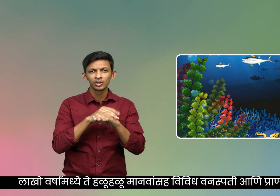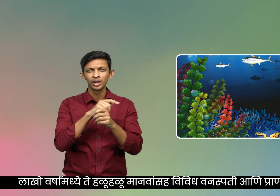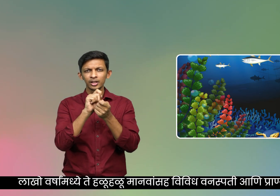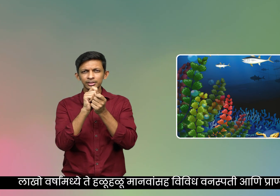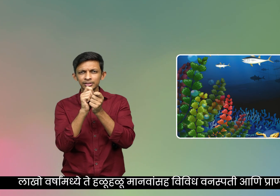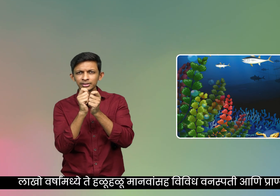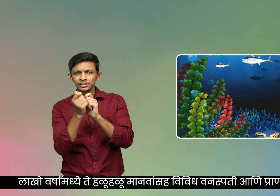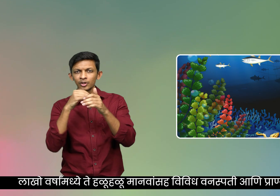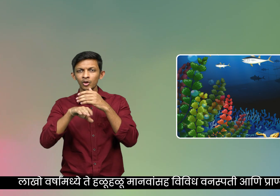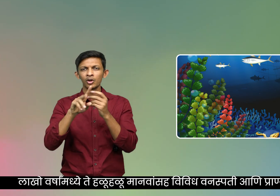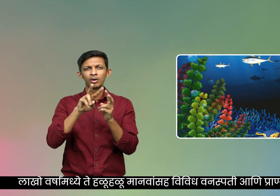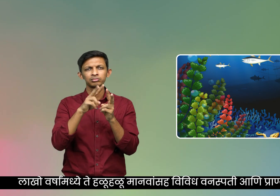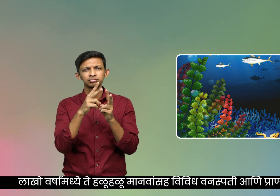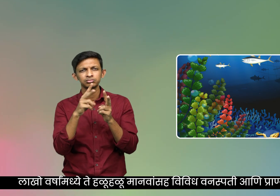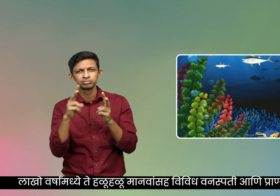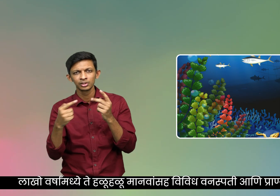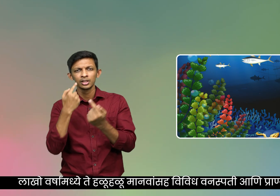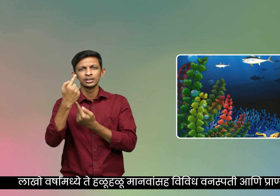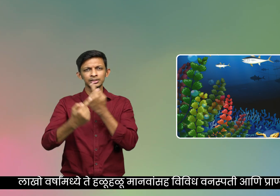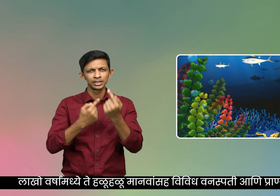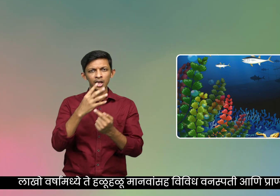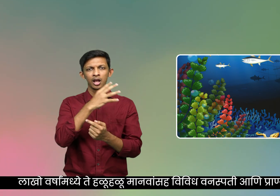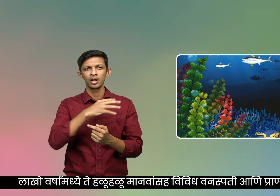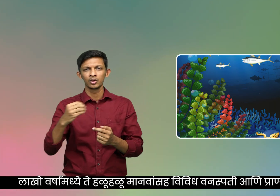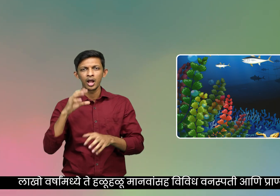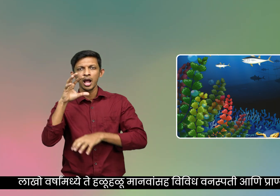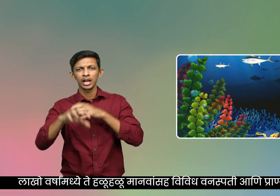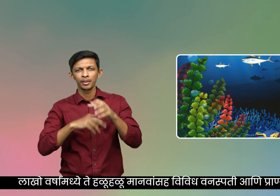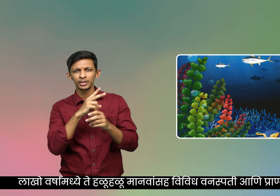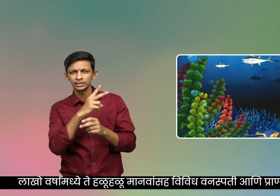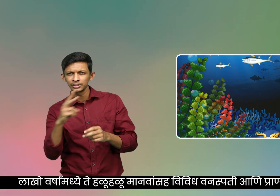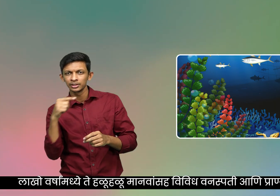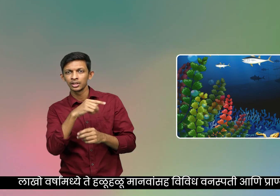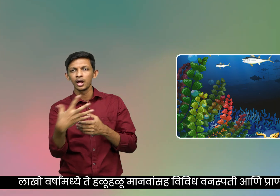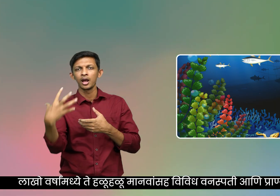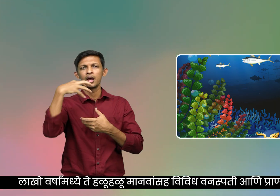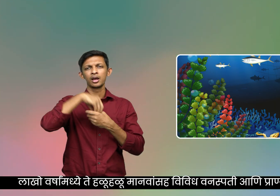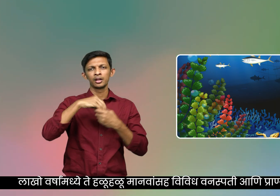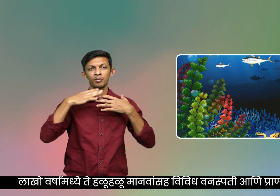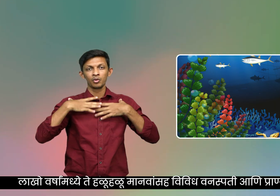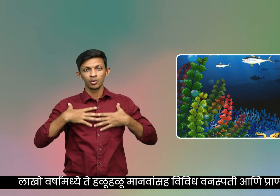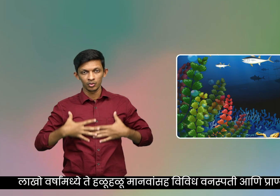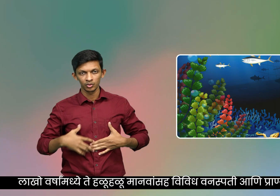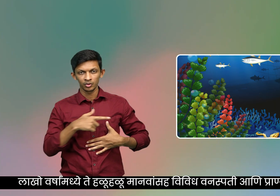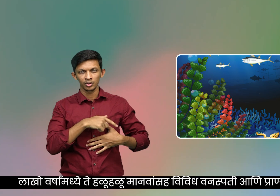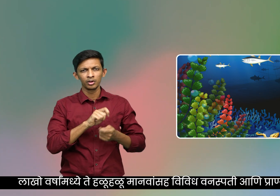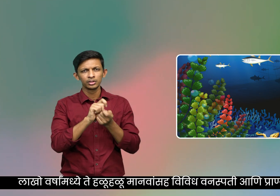लाखो वर्षांमध्ये ते हळूहळू मानवांसह विविध वनस्पती आणि प्राण्यांमध्ये विकसित झाले.